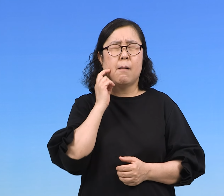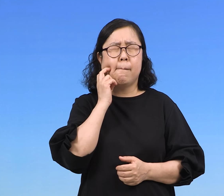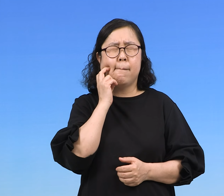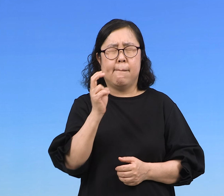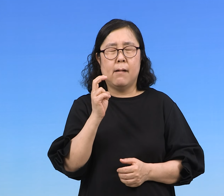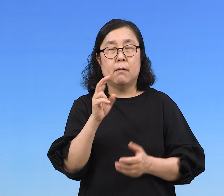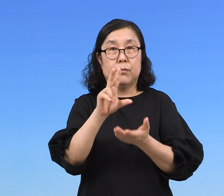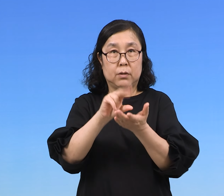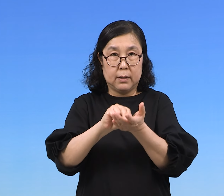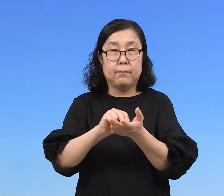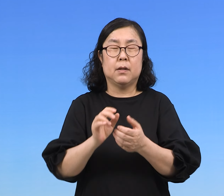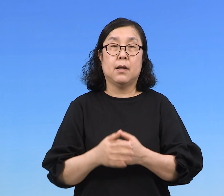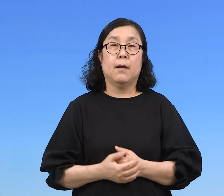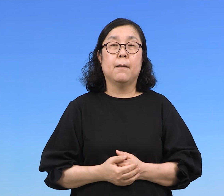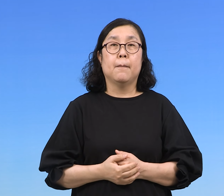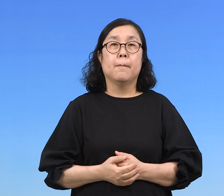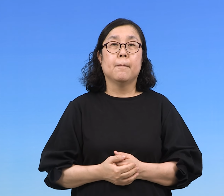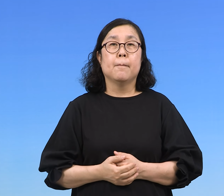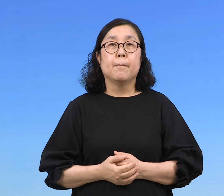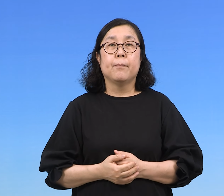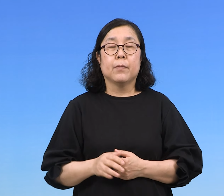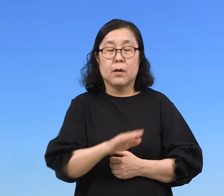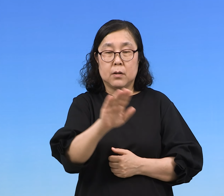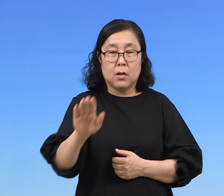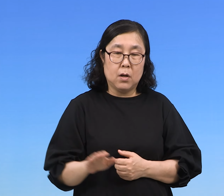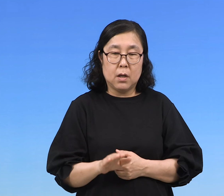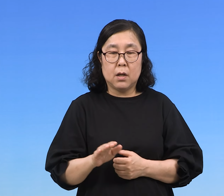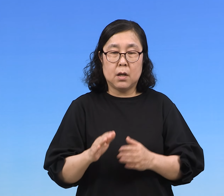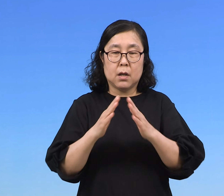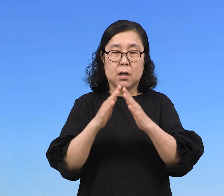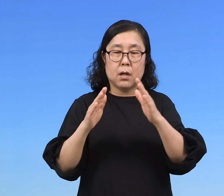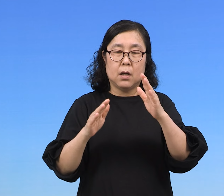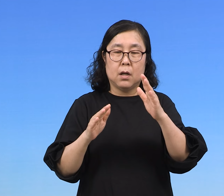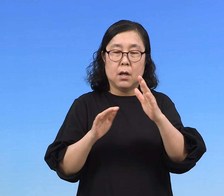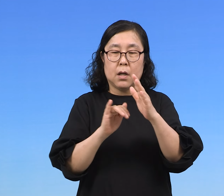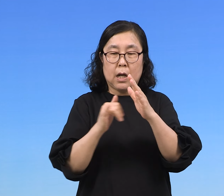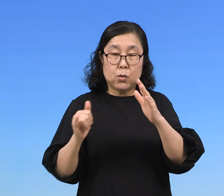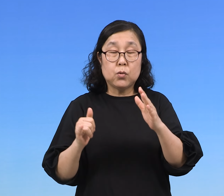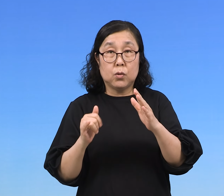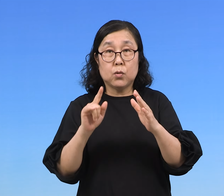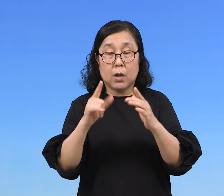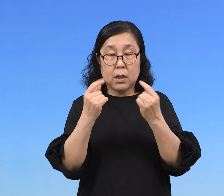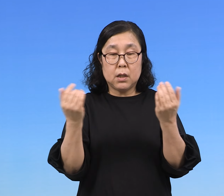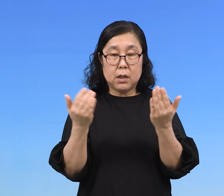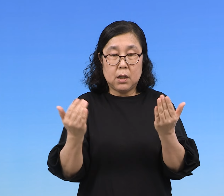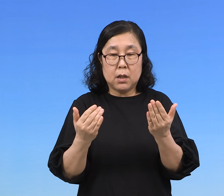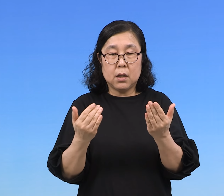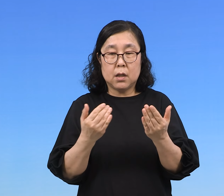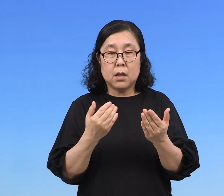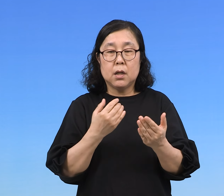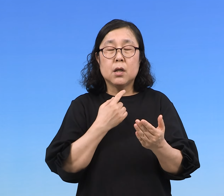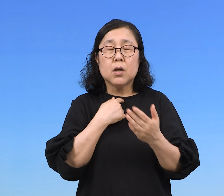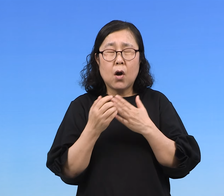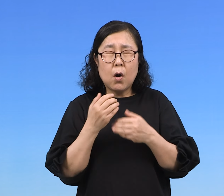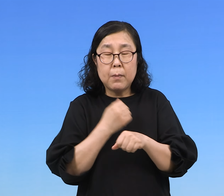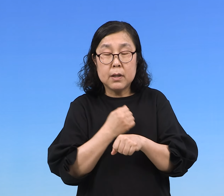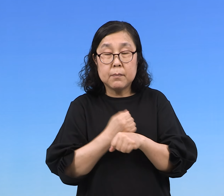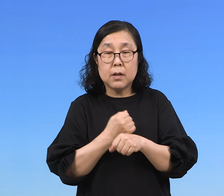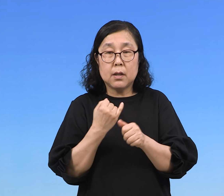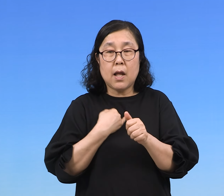이게 심각한 문제예요. 저희 가정에도 그런 일을 겪었지 않습니까? 아내가 갑자기